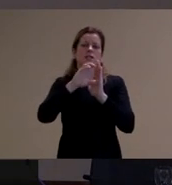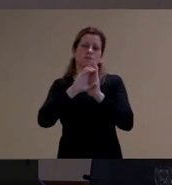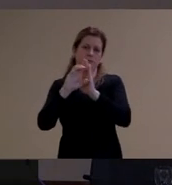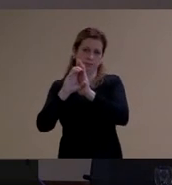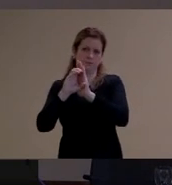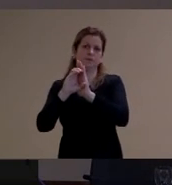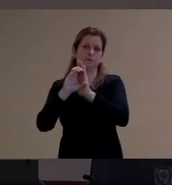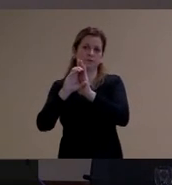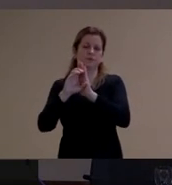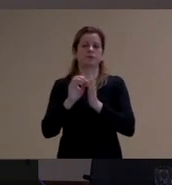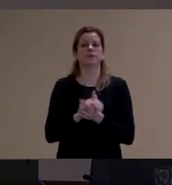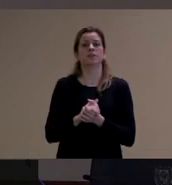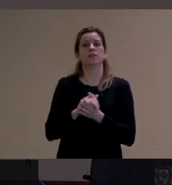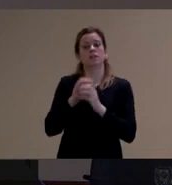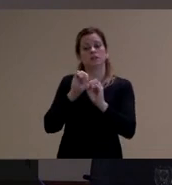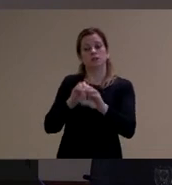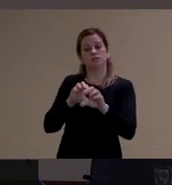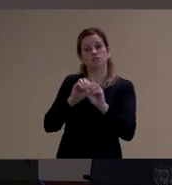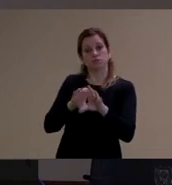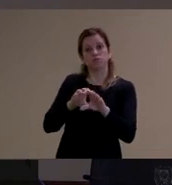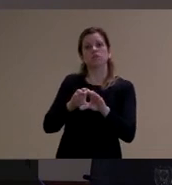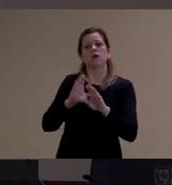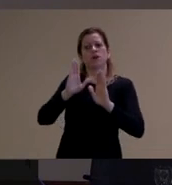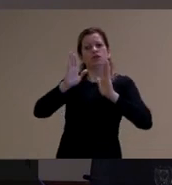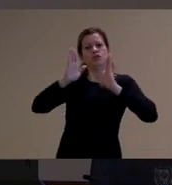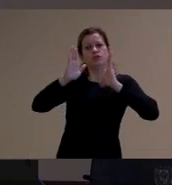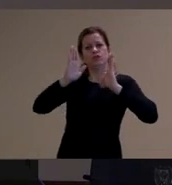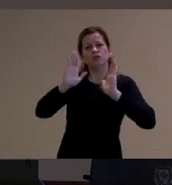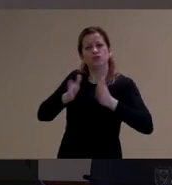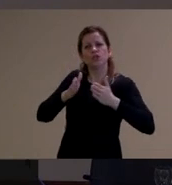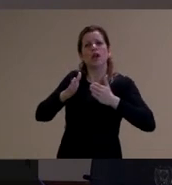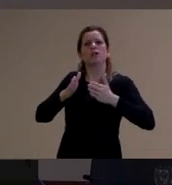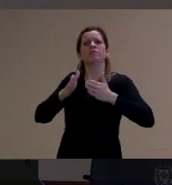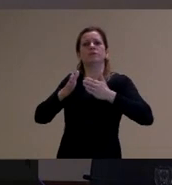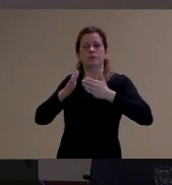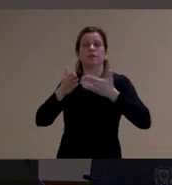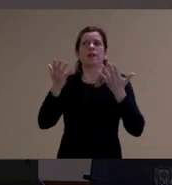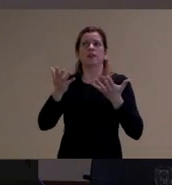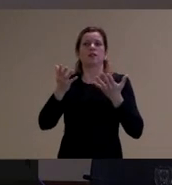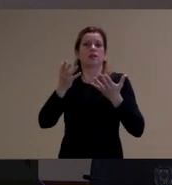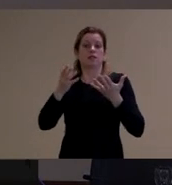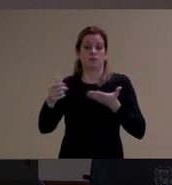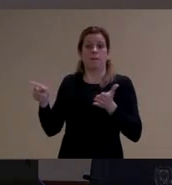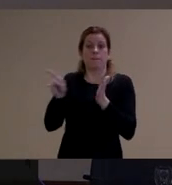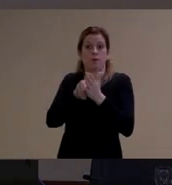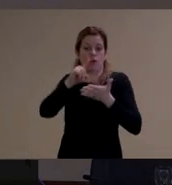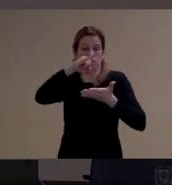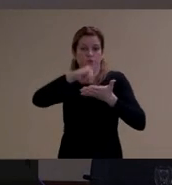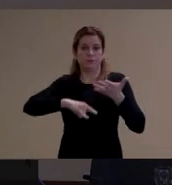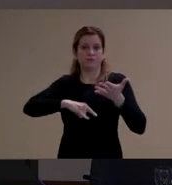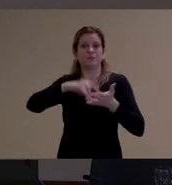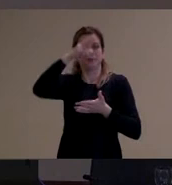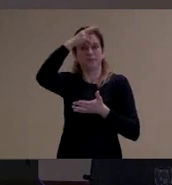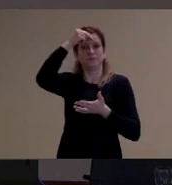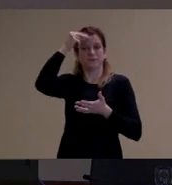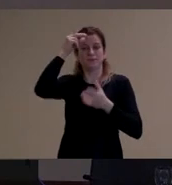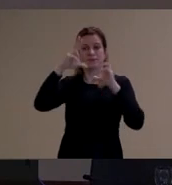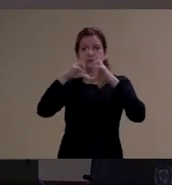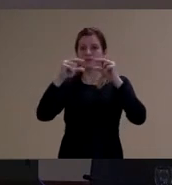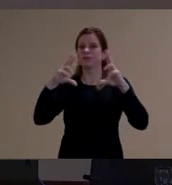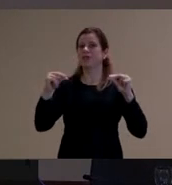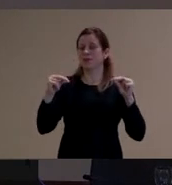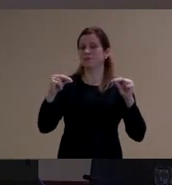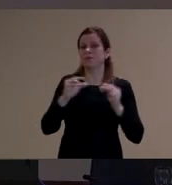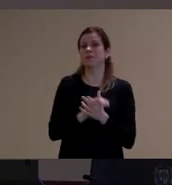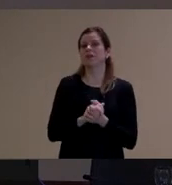afirmar os princípios educativos já consagrados nos documentos da rede Municipal de Ensino de Florianópolis